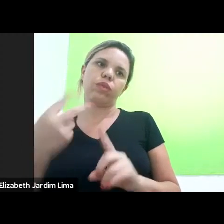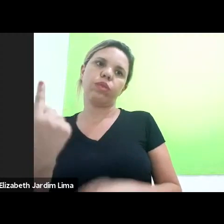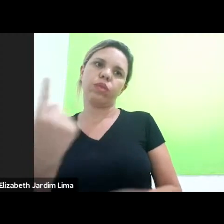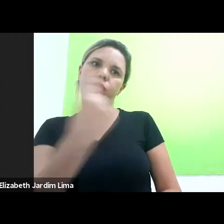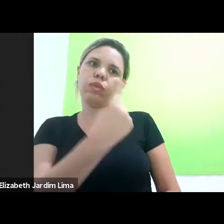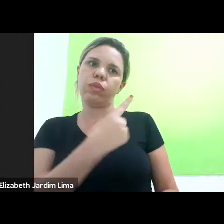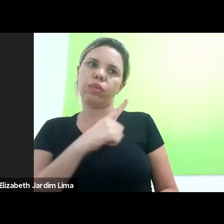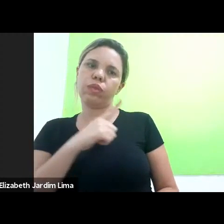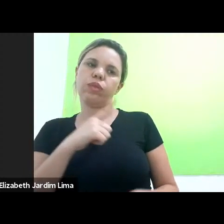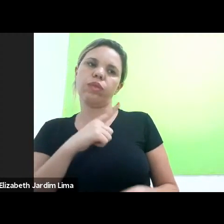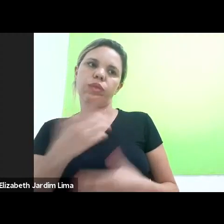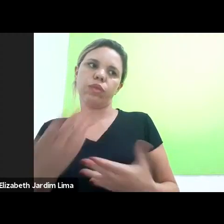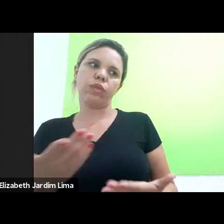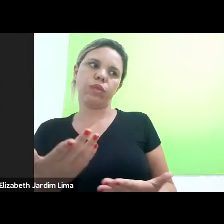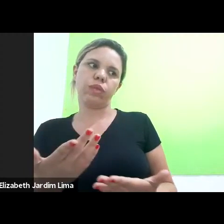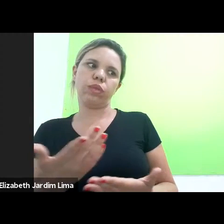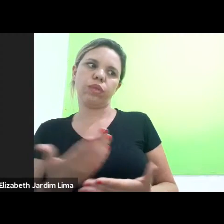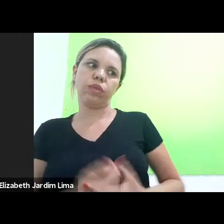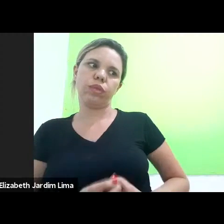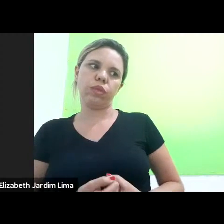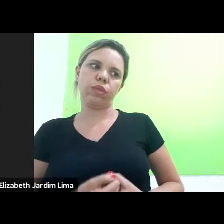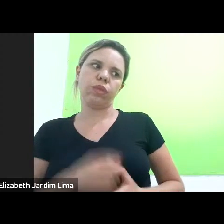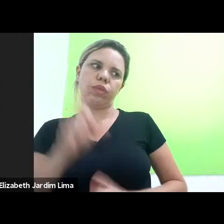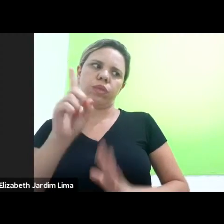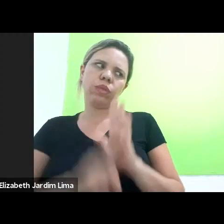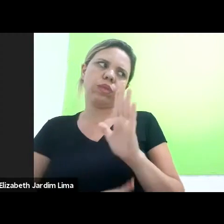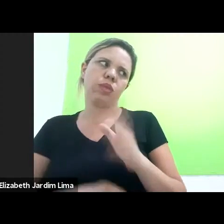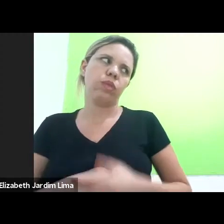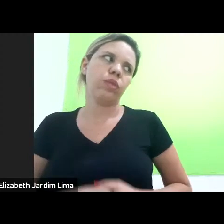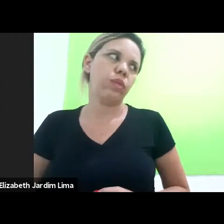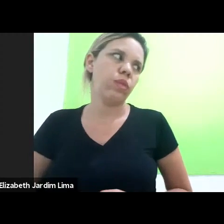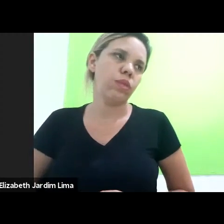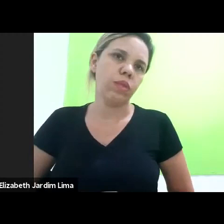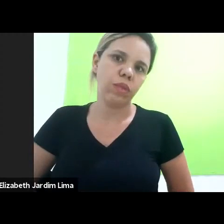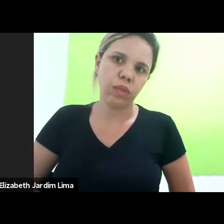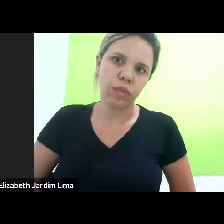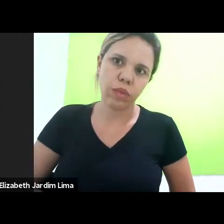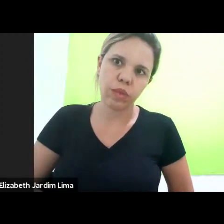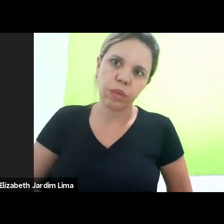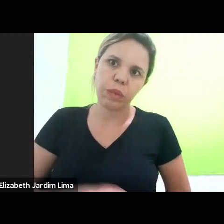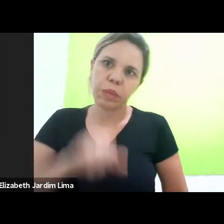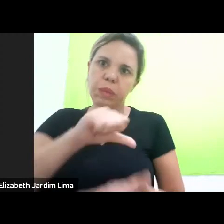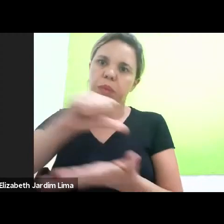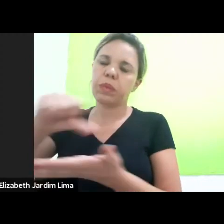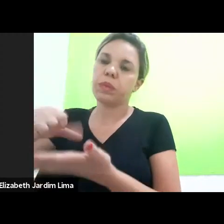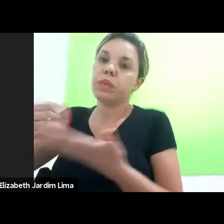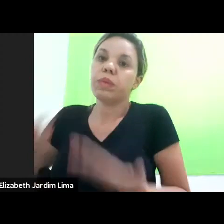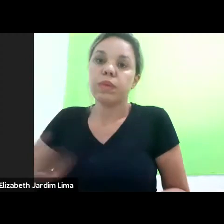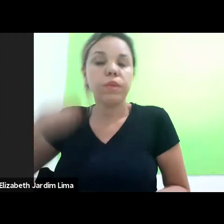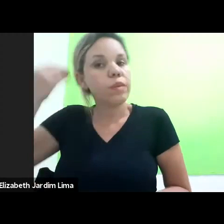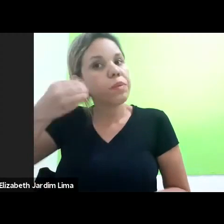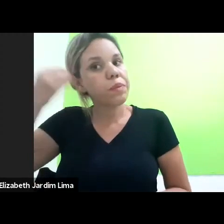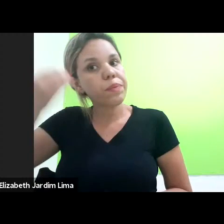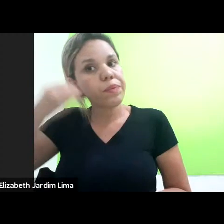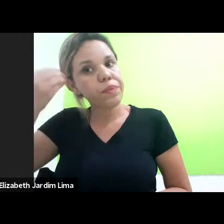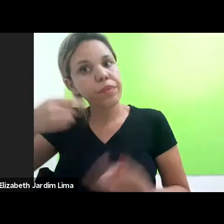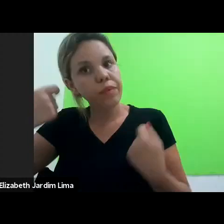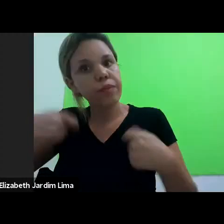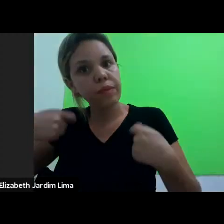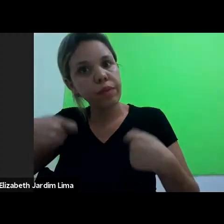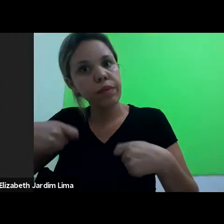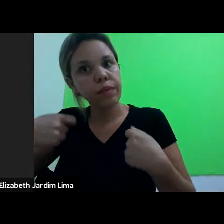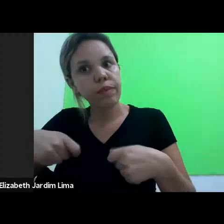na perspectiva coletiva, né, que é a garantia do território. Então, são experiências que a gente precisa trocar, né,